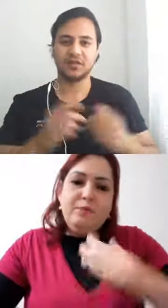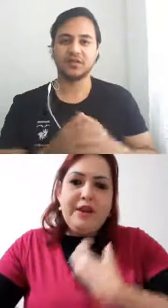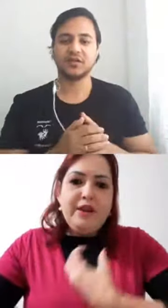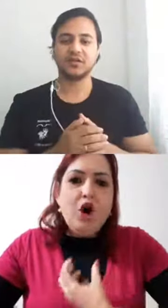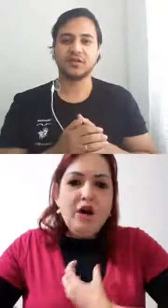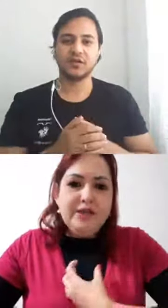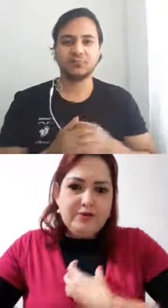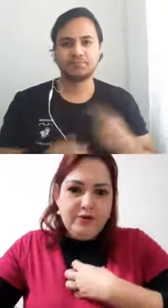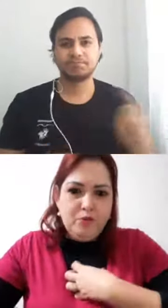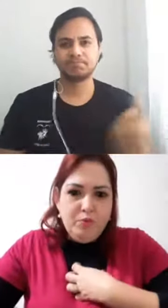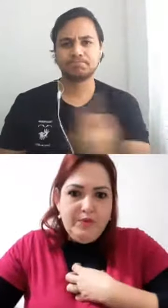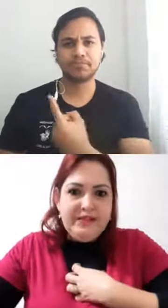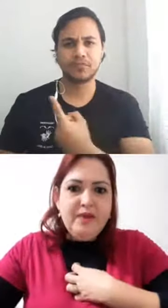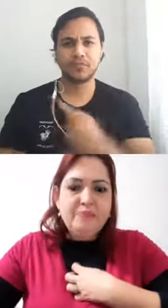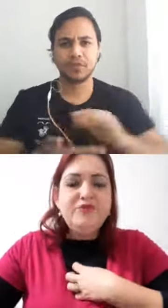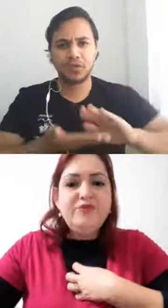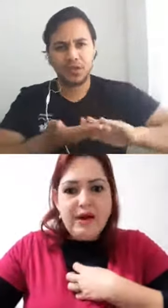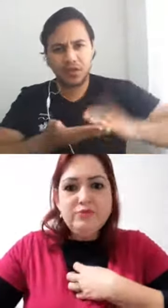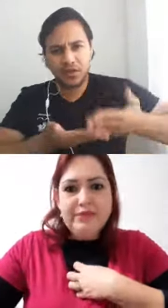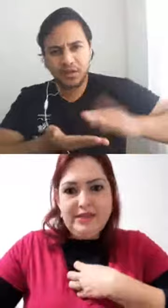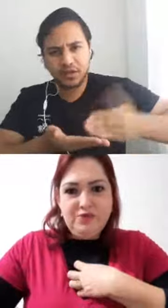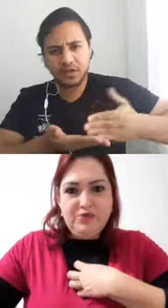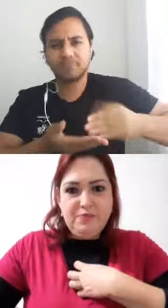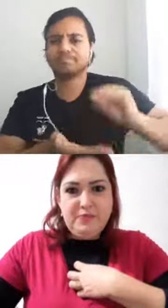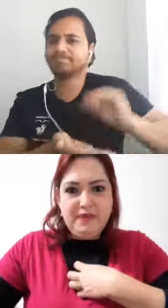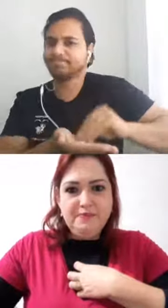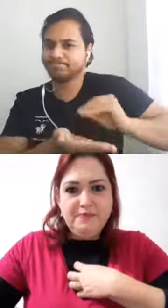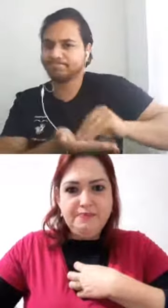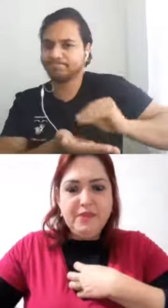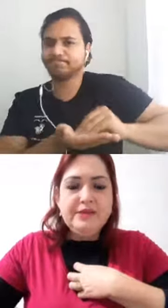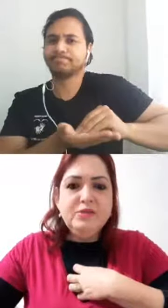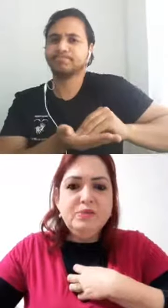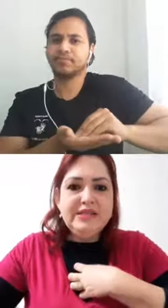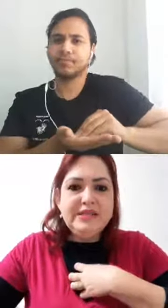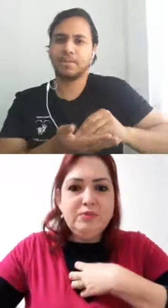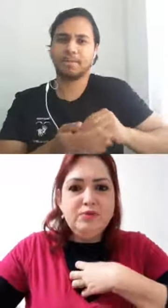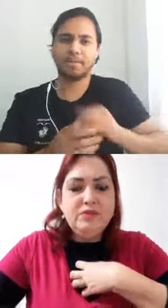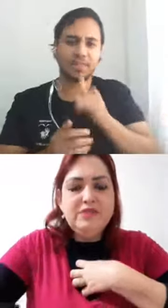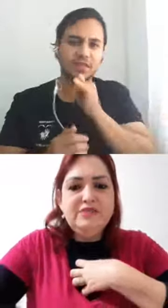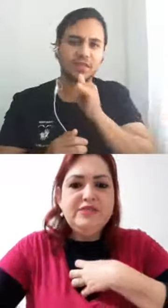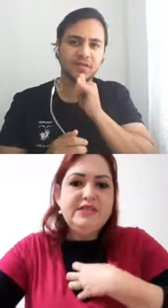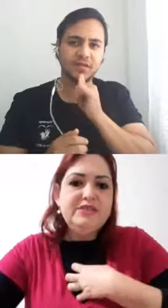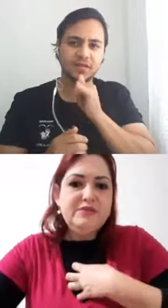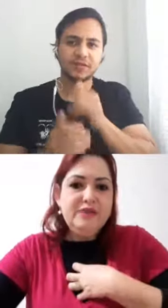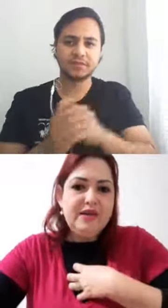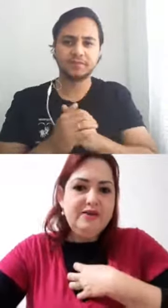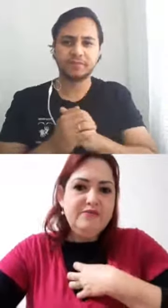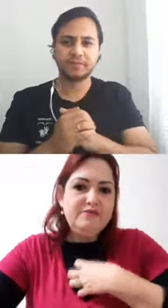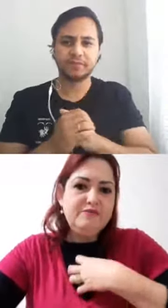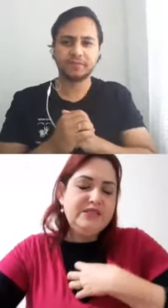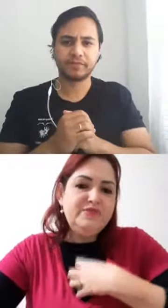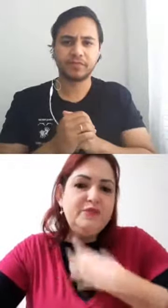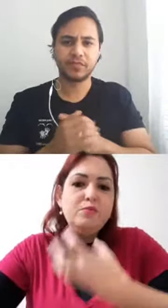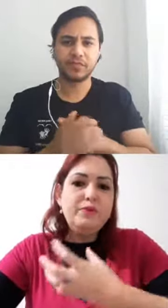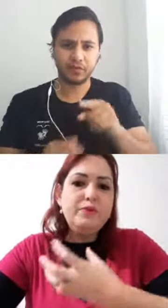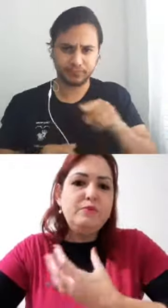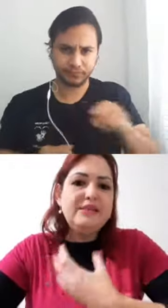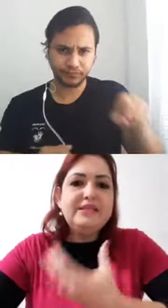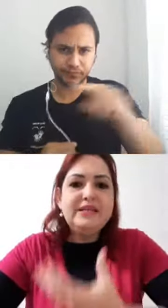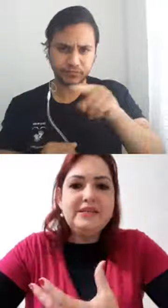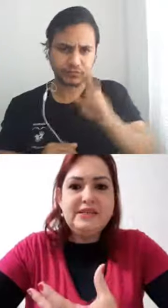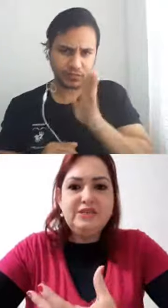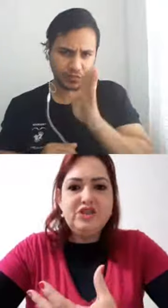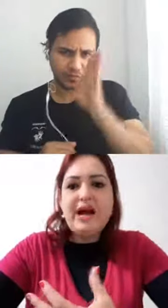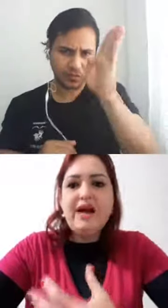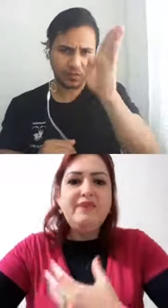Então, para nós, como intérprete, falta isso também. Então, por exemplo, se vocês vão para uma